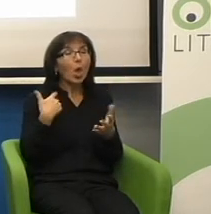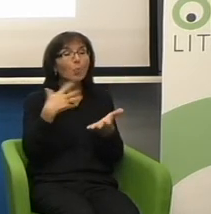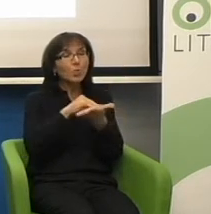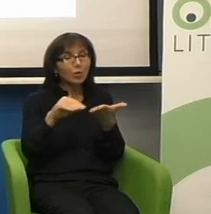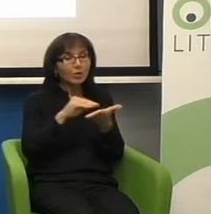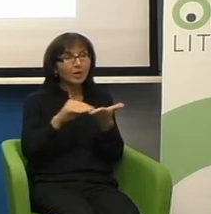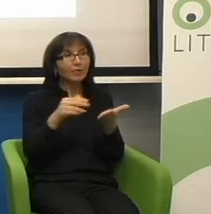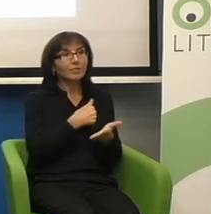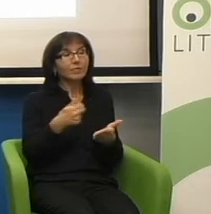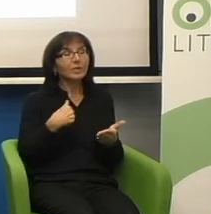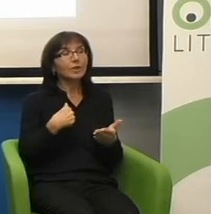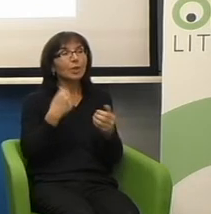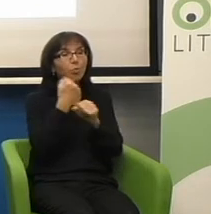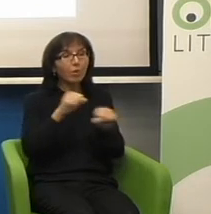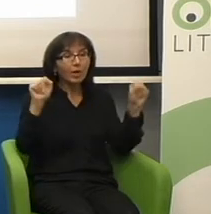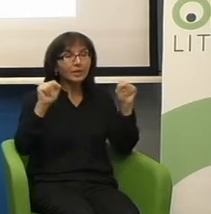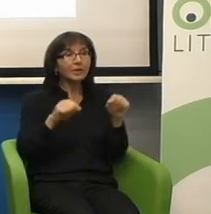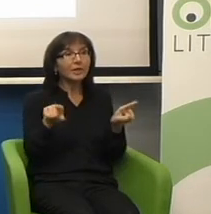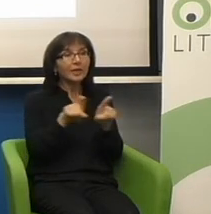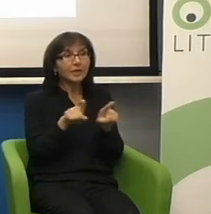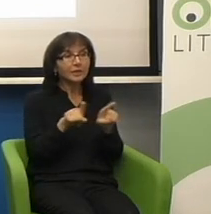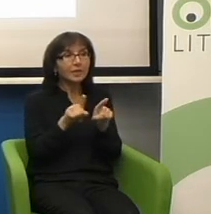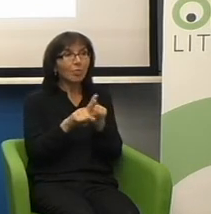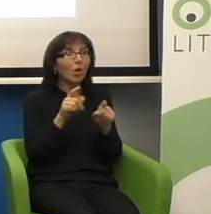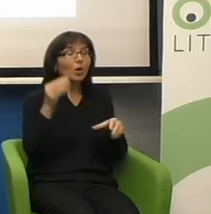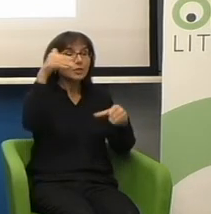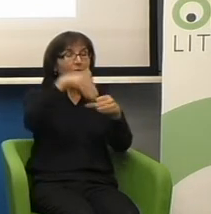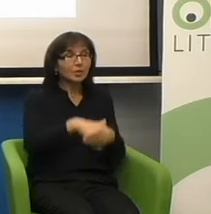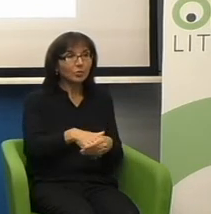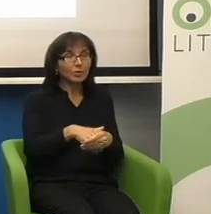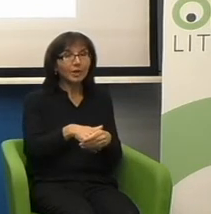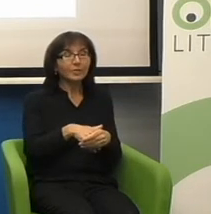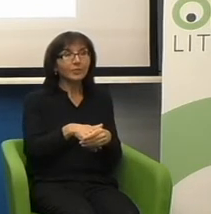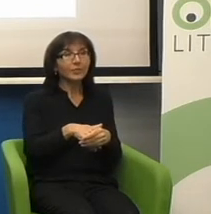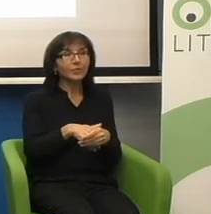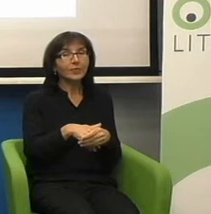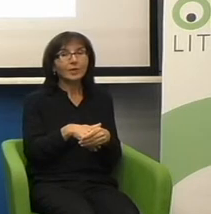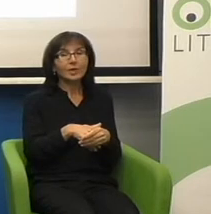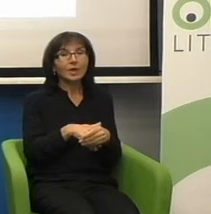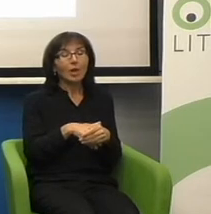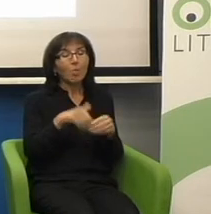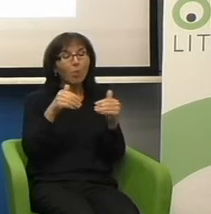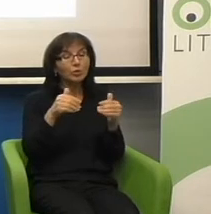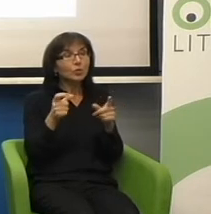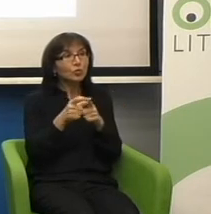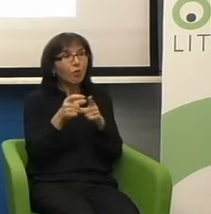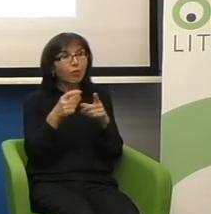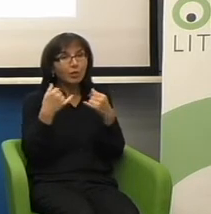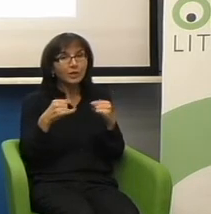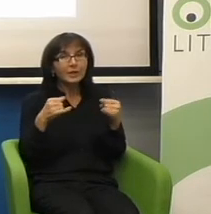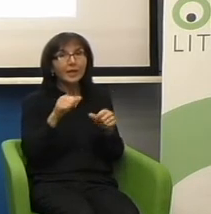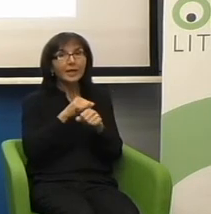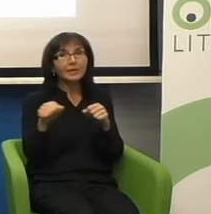bohaterki też w tym wszystkim się znajduje, czy nawet używając trochę mocniejszego słowa, w jakimś stopniu